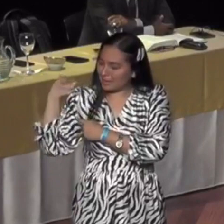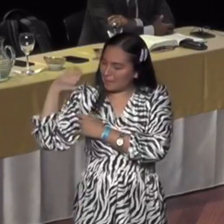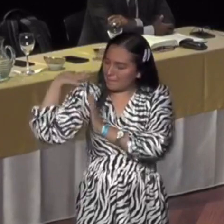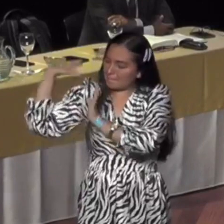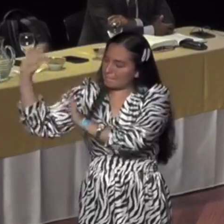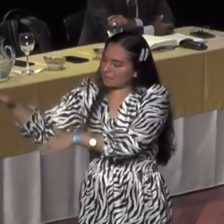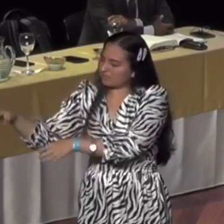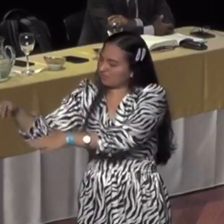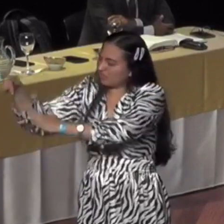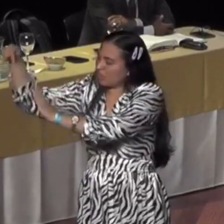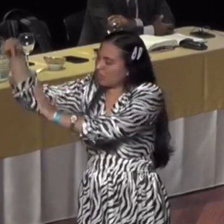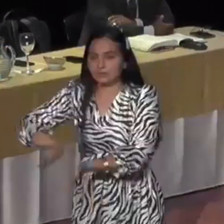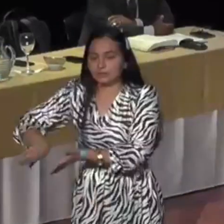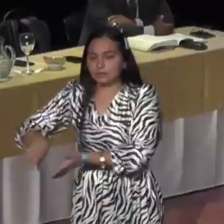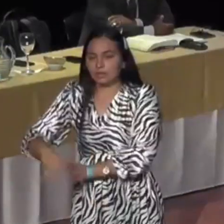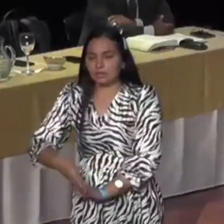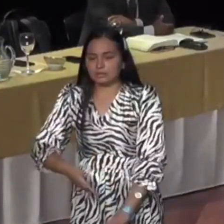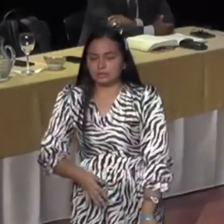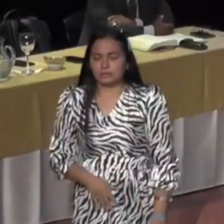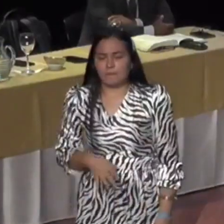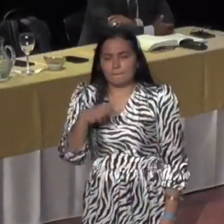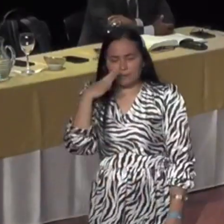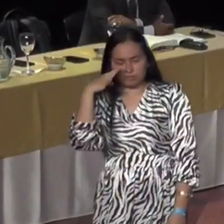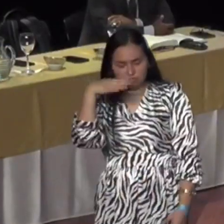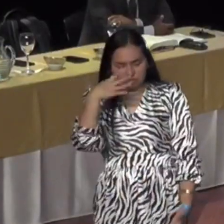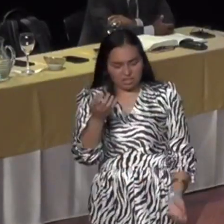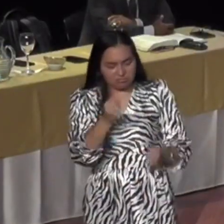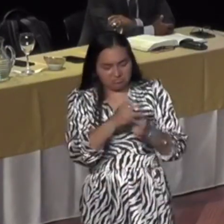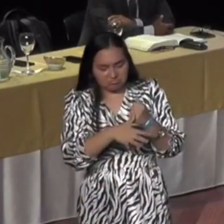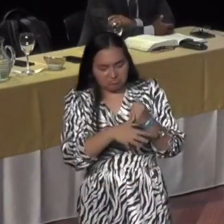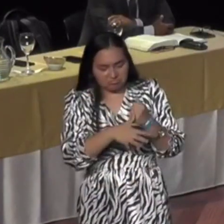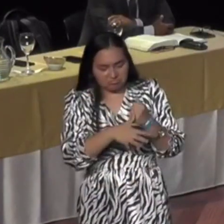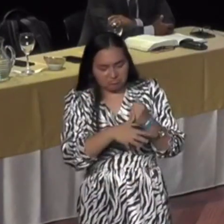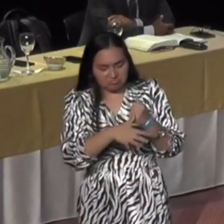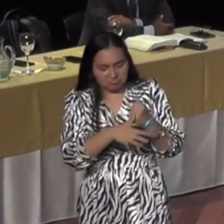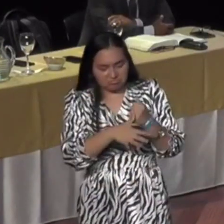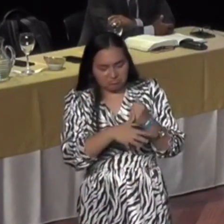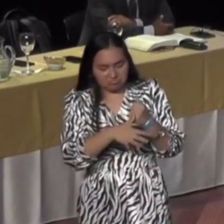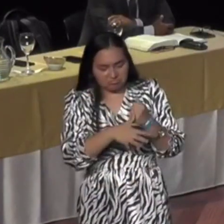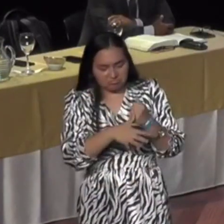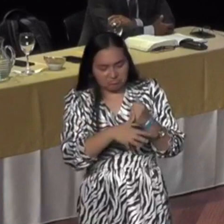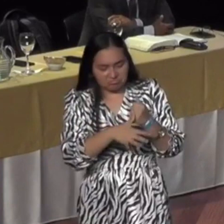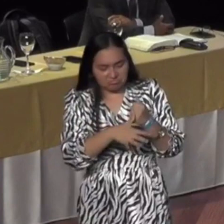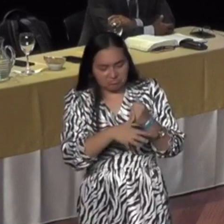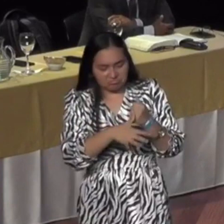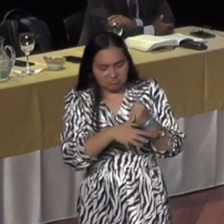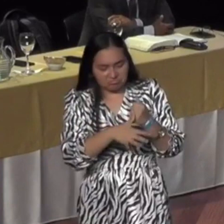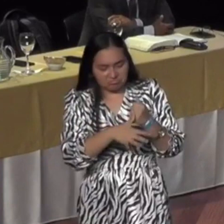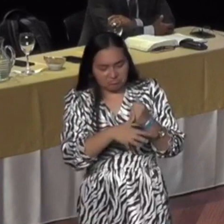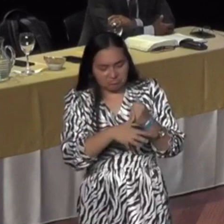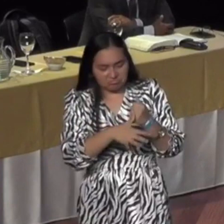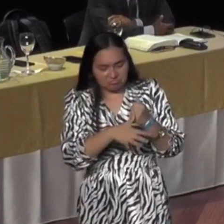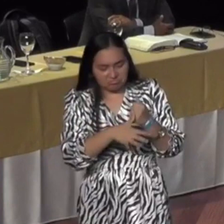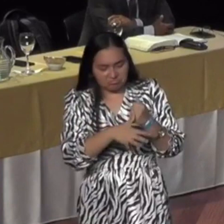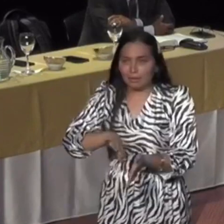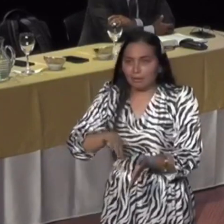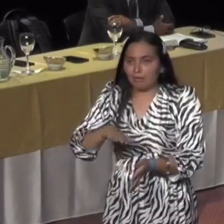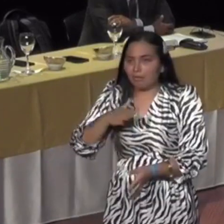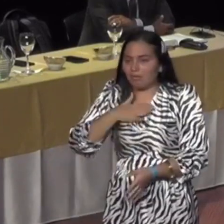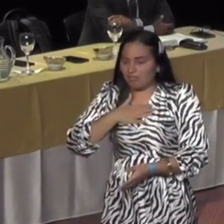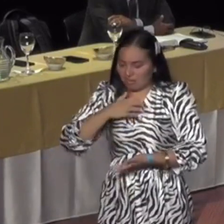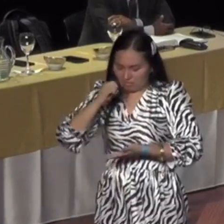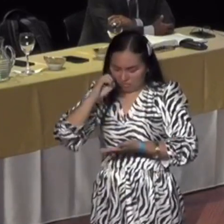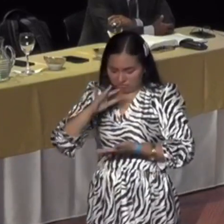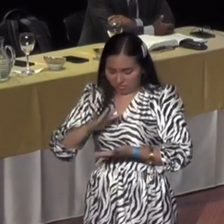fue a vivir con su suegro. Incapacidad, veo complejos, veo una autoestima por el